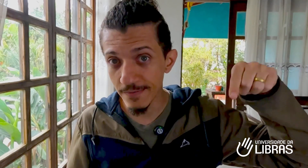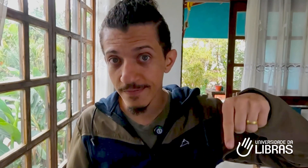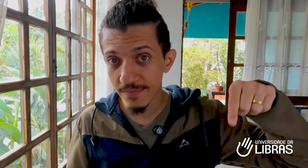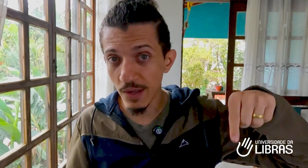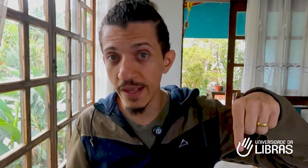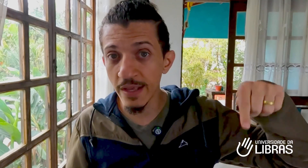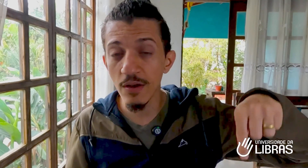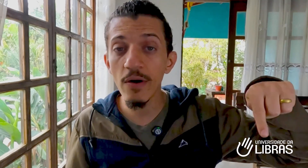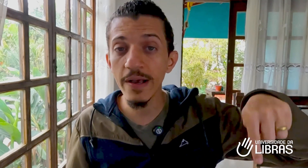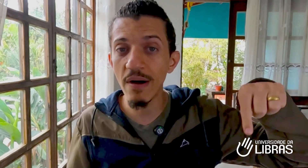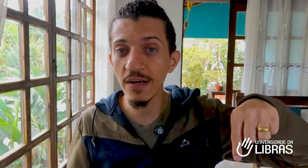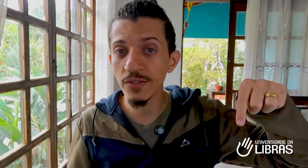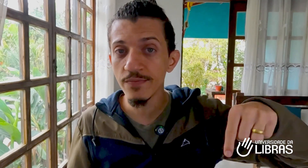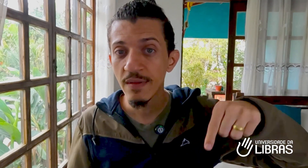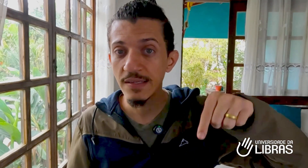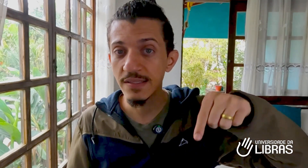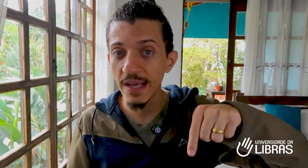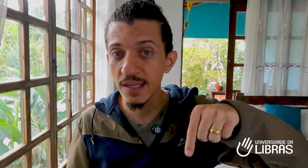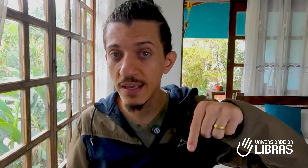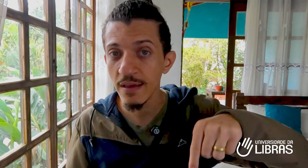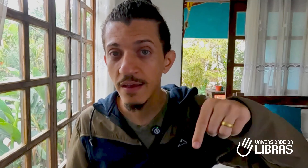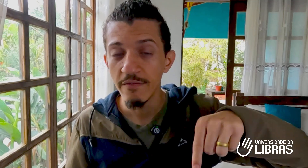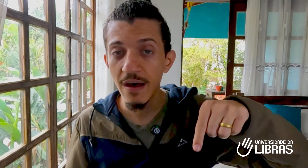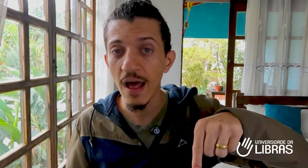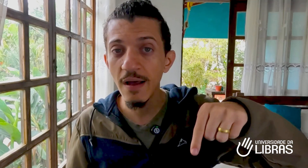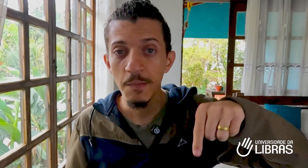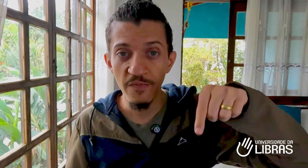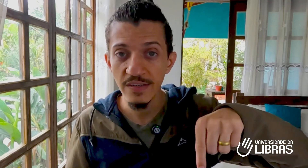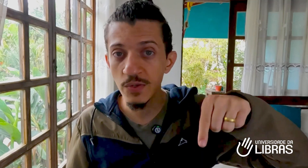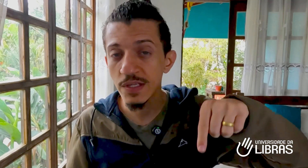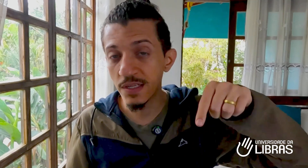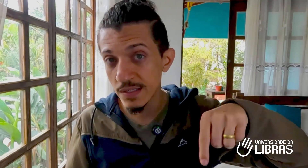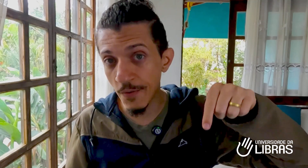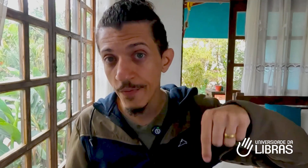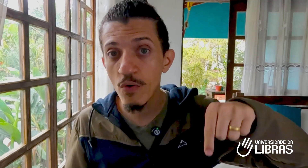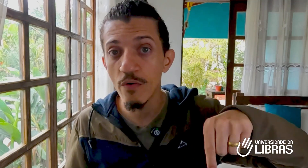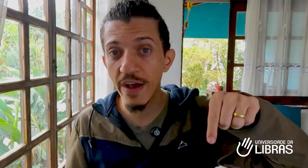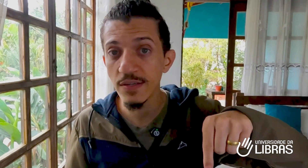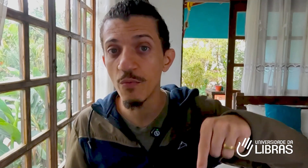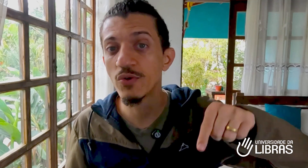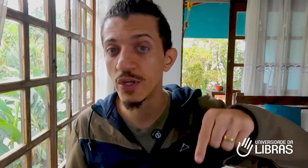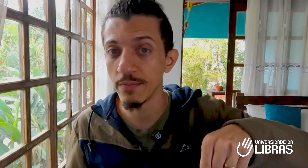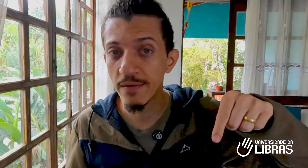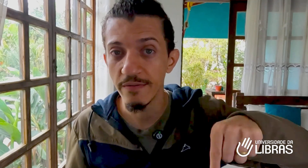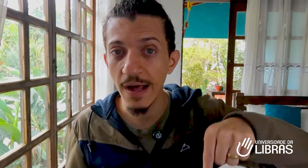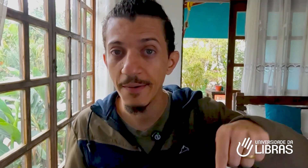tem o link logo aqui abaixo. Acesse aqui, vai lá, faz a sua inscrição ou conversa com o meu time. Vai lá.